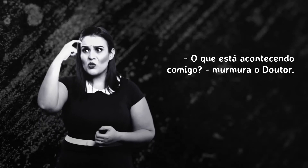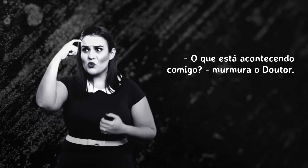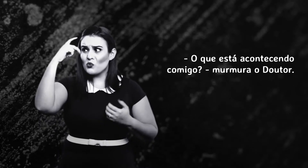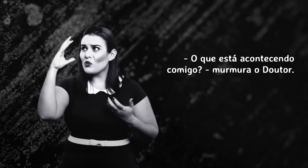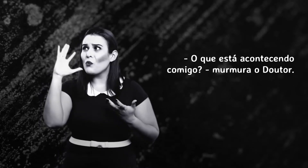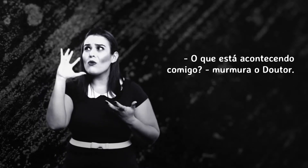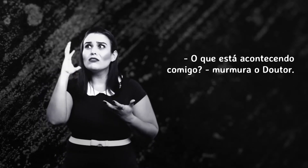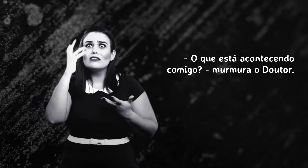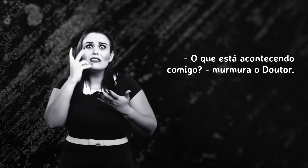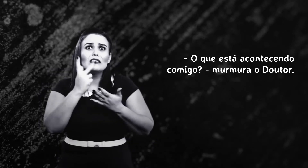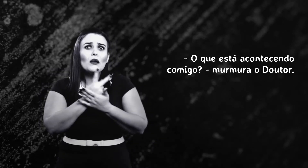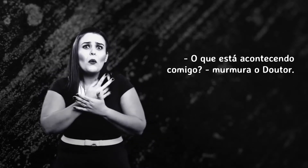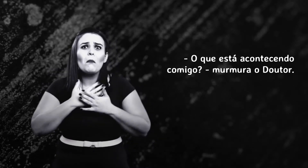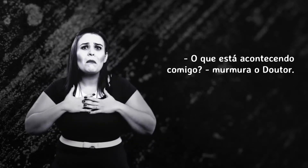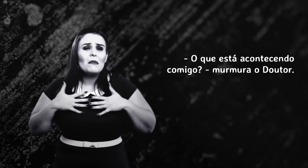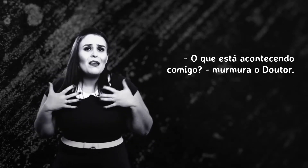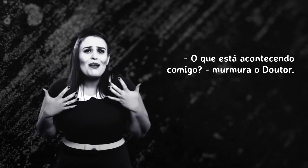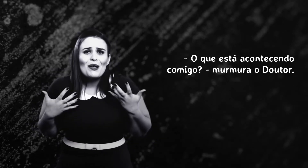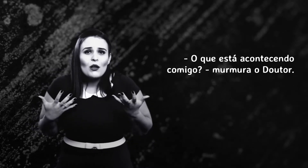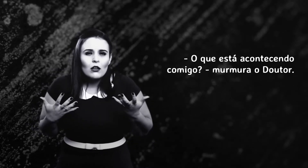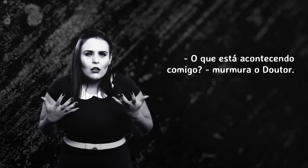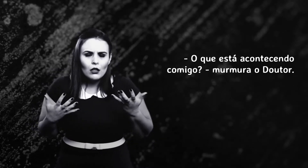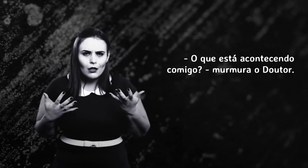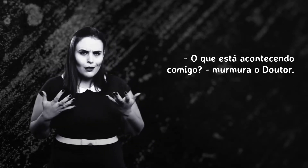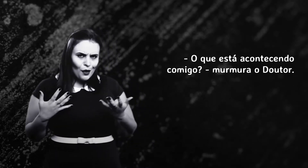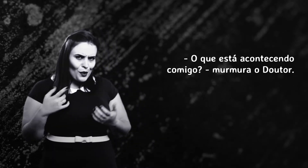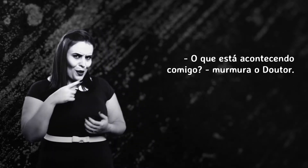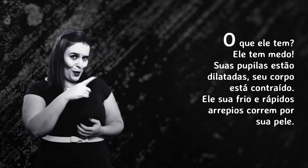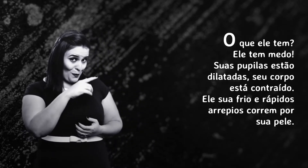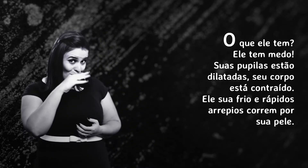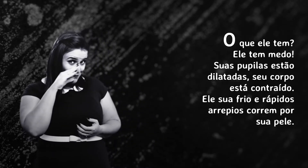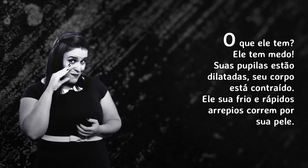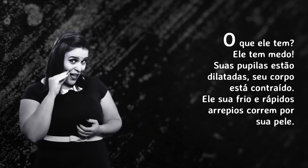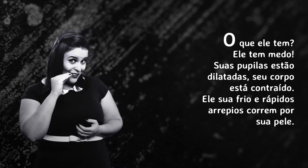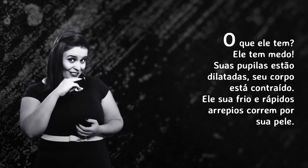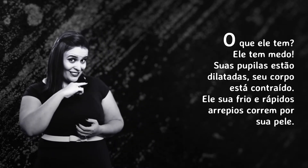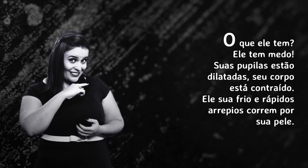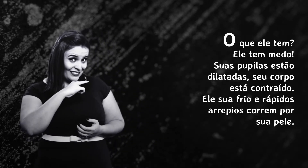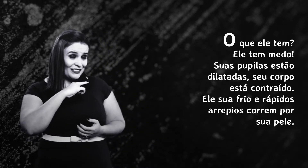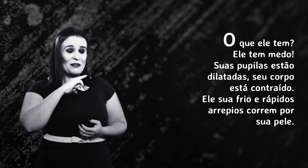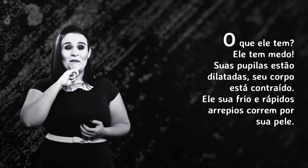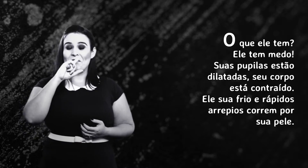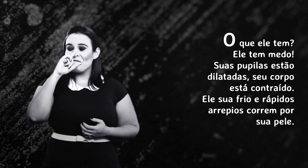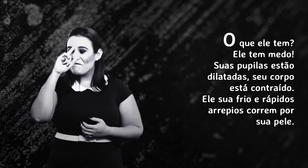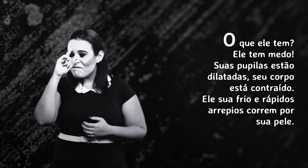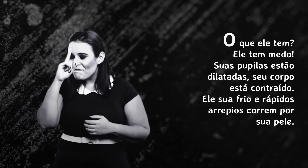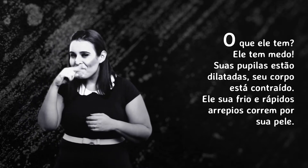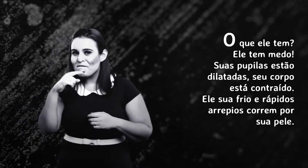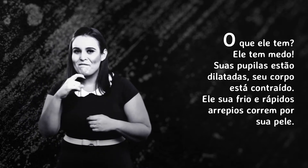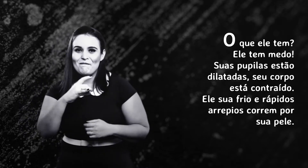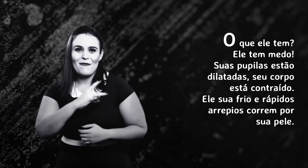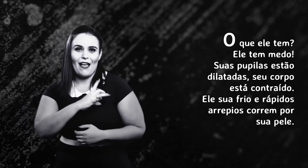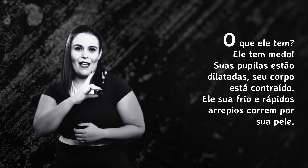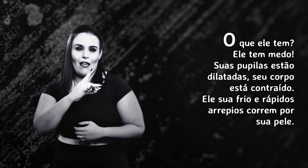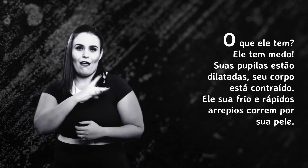acontecendo comigo? Murmura o doutor. O que ele tem? Ele tem medo. Suas pupilas